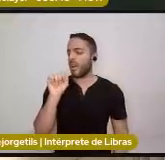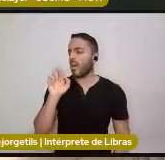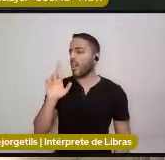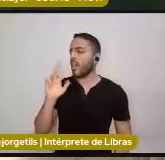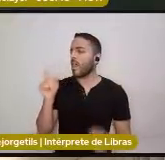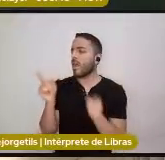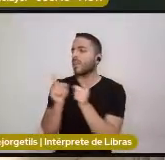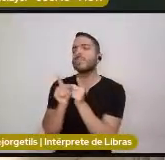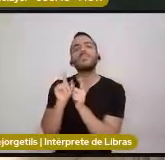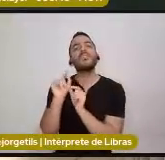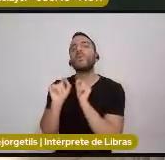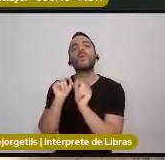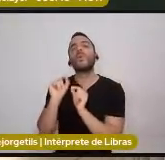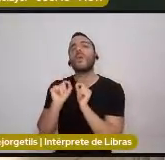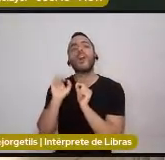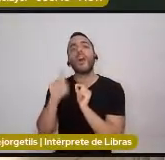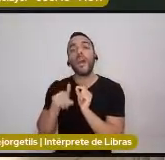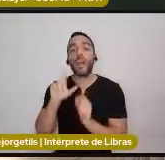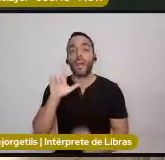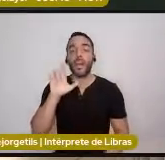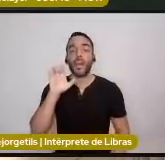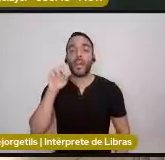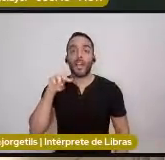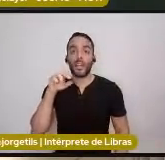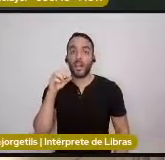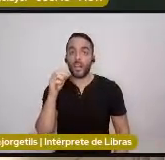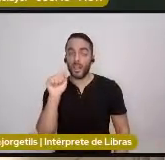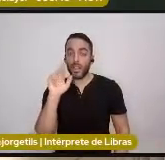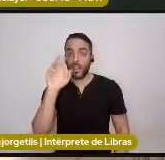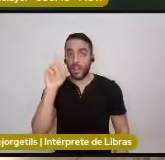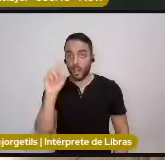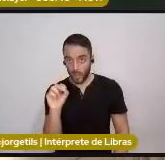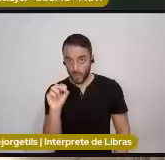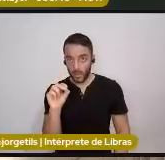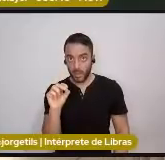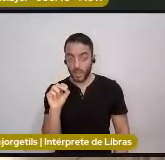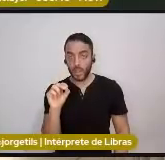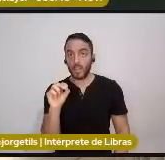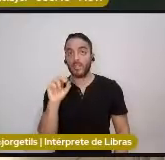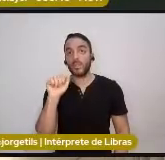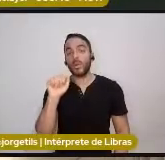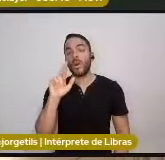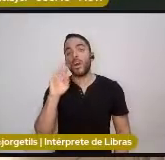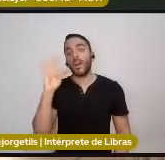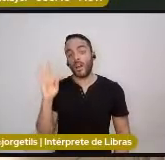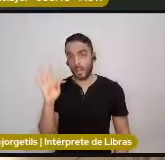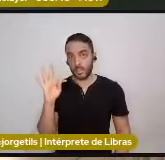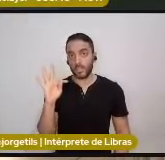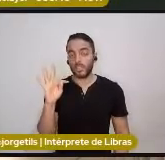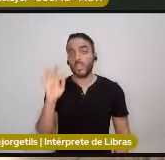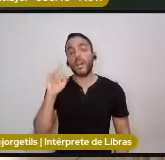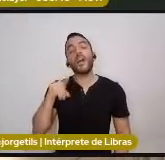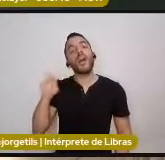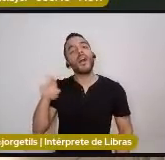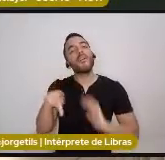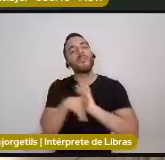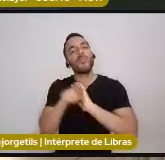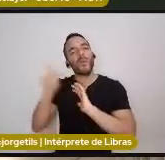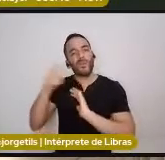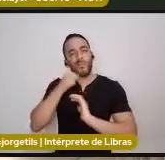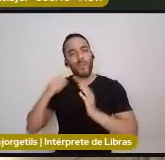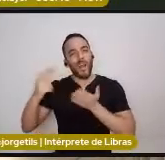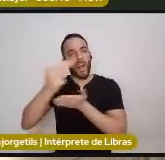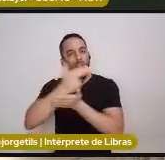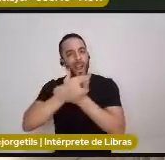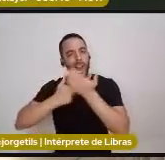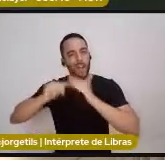que significa Leonardo Art Science Evening Rendezvous, Leonardo em homenagem a Leonardo da Vinci. Esse é